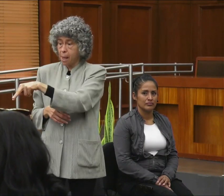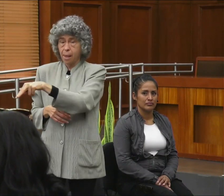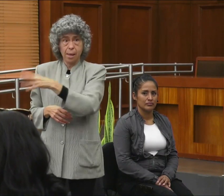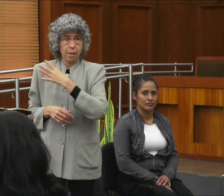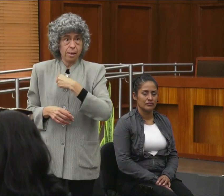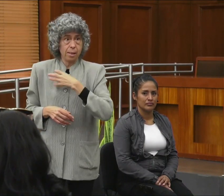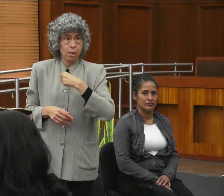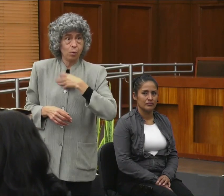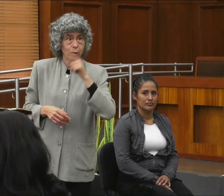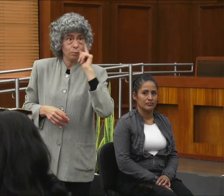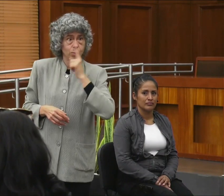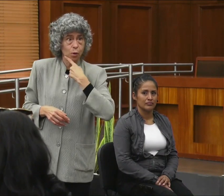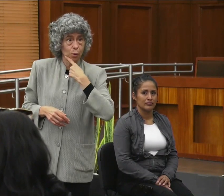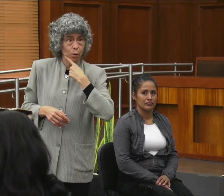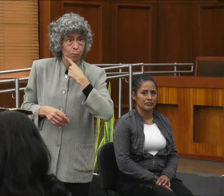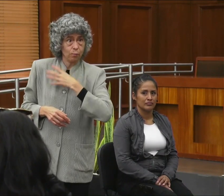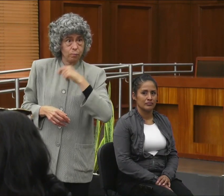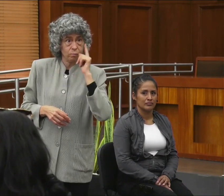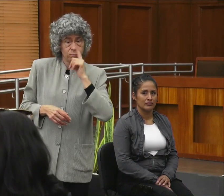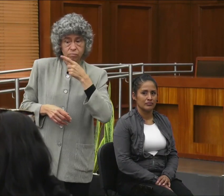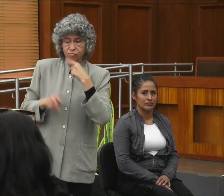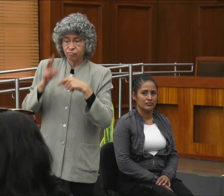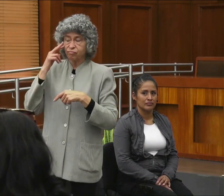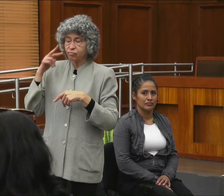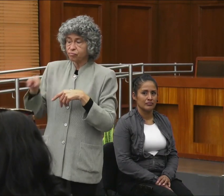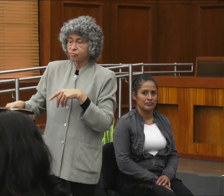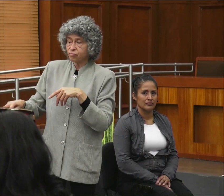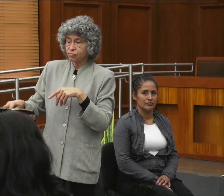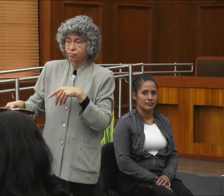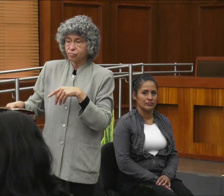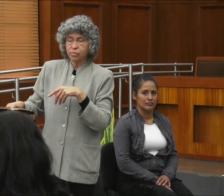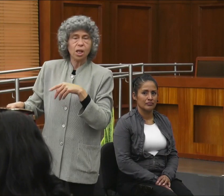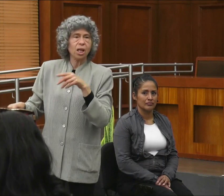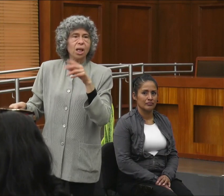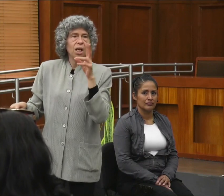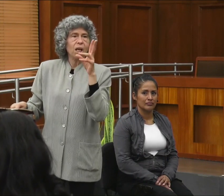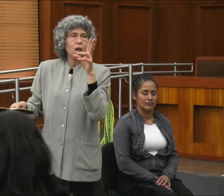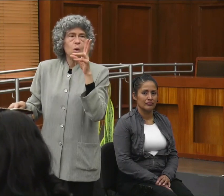para los papás que tienen a sus hijitos sordos.